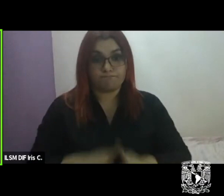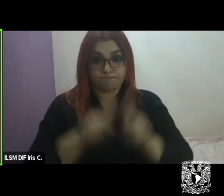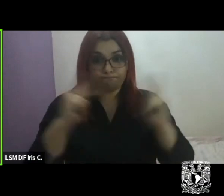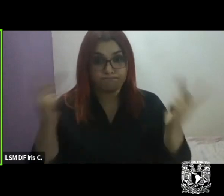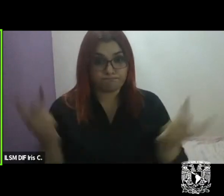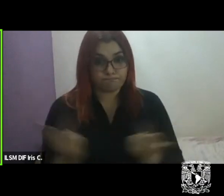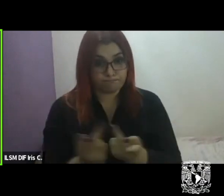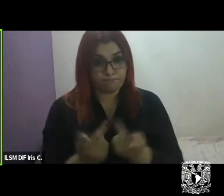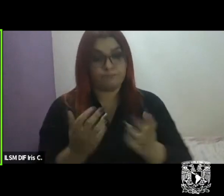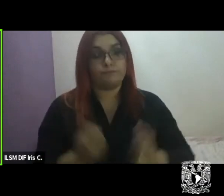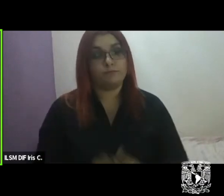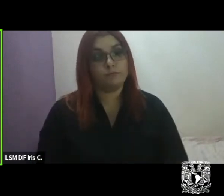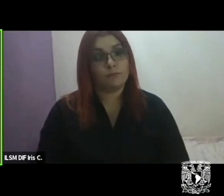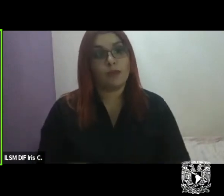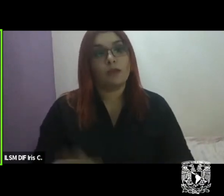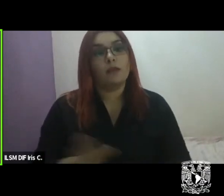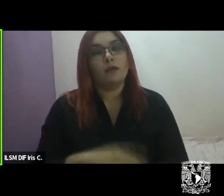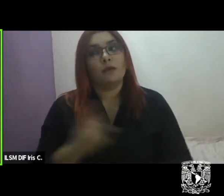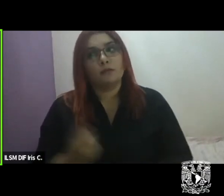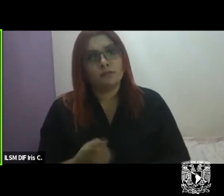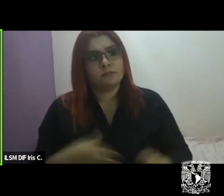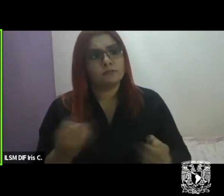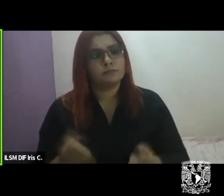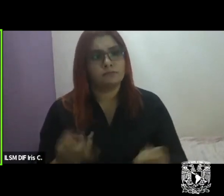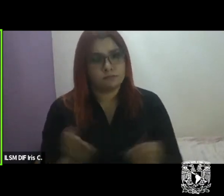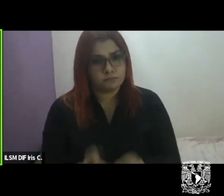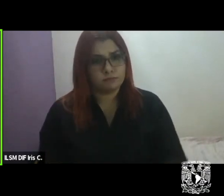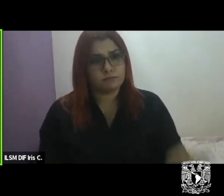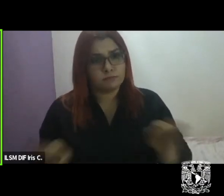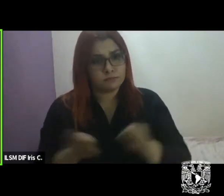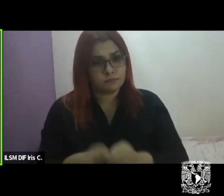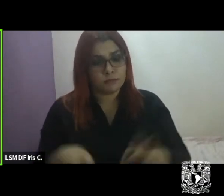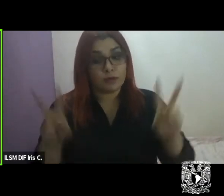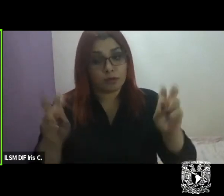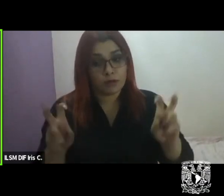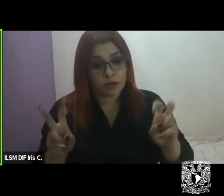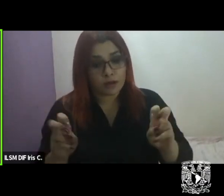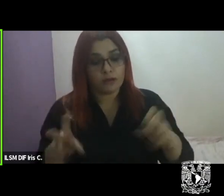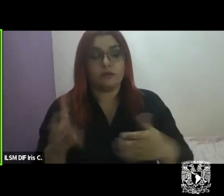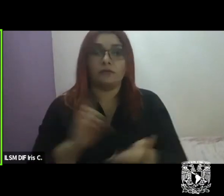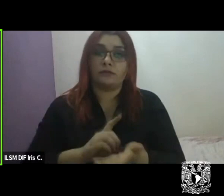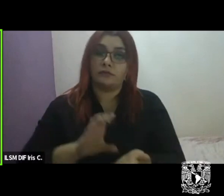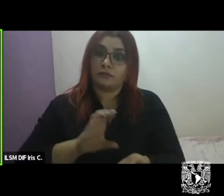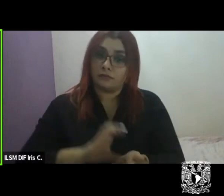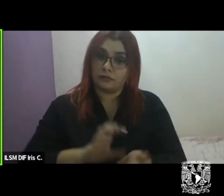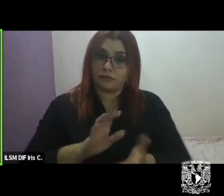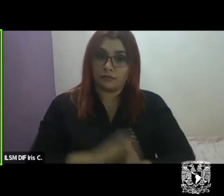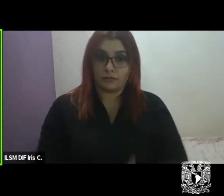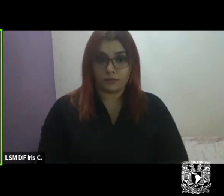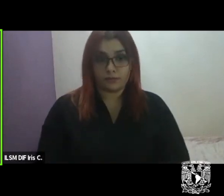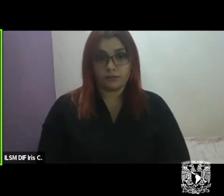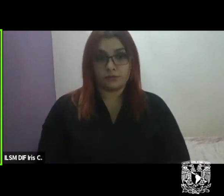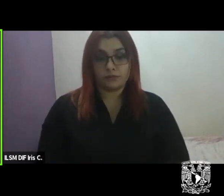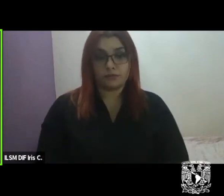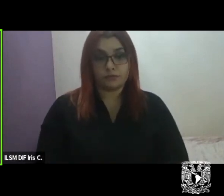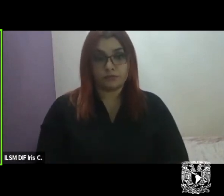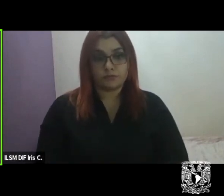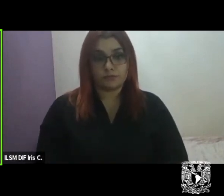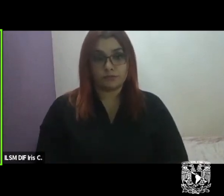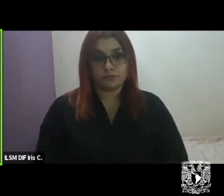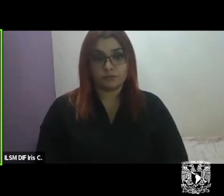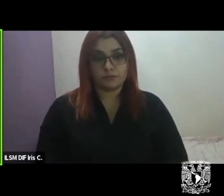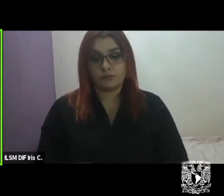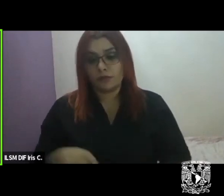cuenta, ya que en distintos espacios en discapacidad, en los últimos años, casi lo utilizan